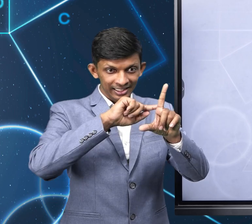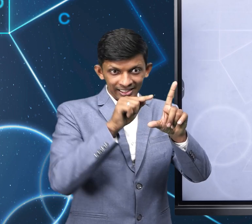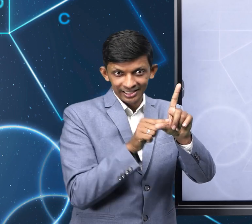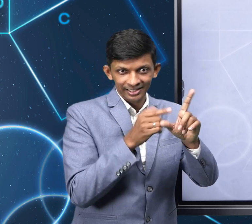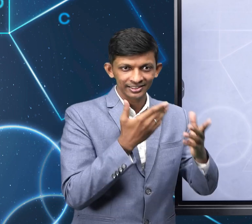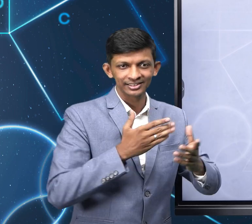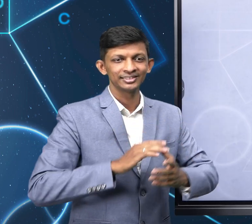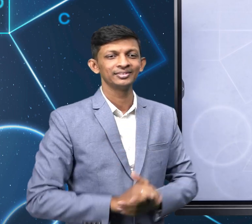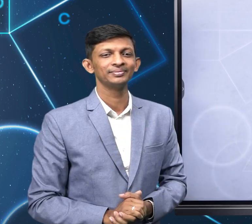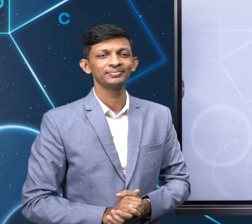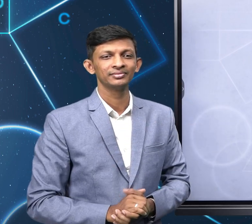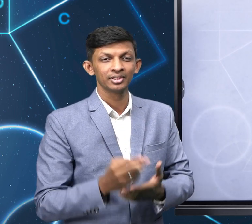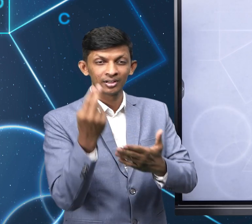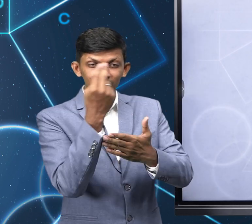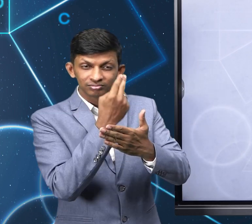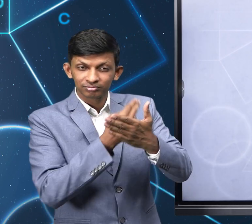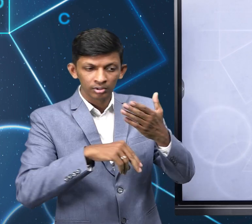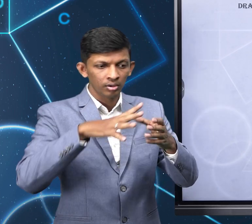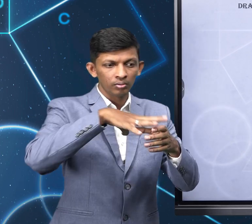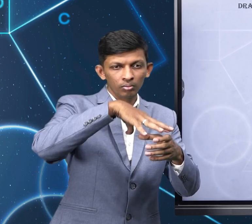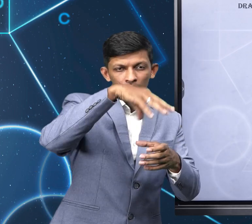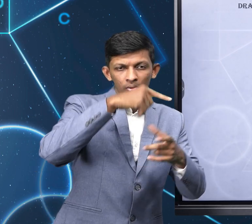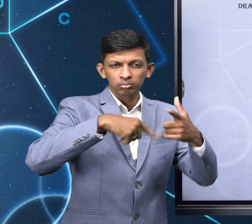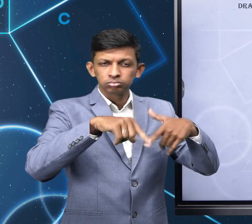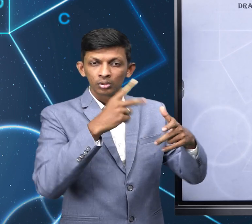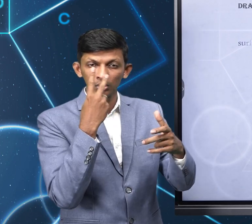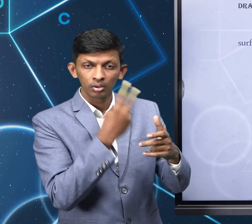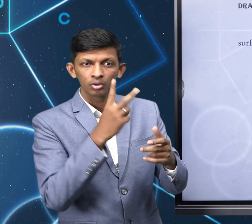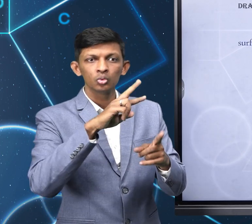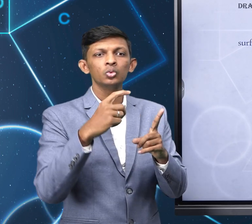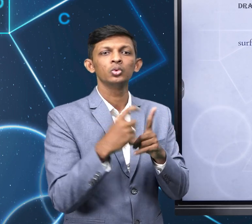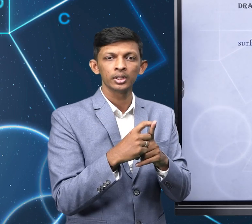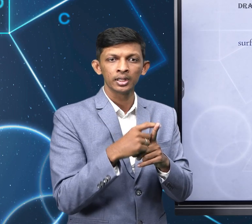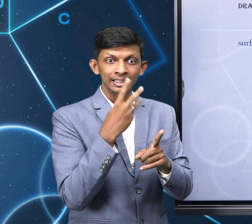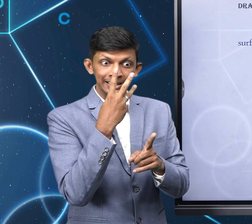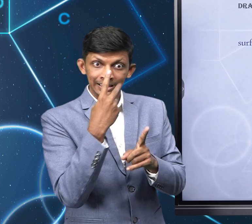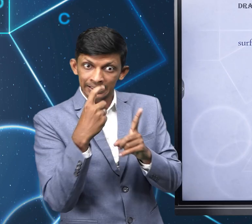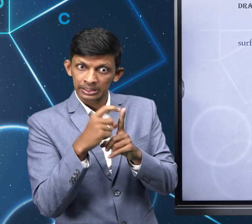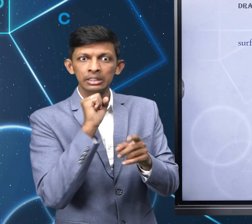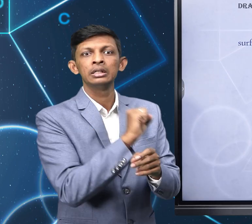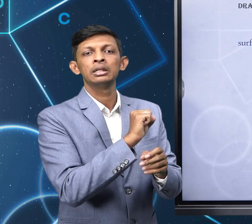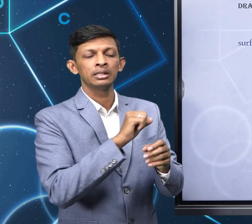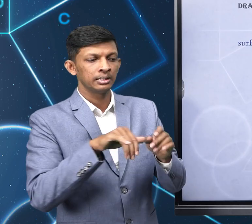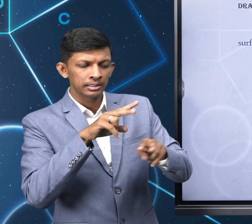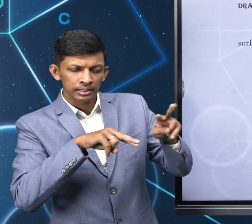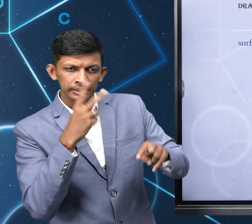कोन. सपाट पृष्ठभागावर घन पदार्थ काढणे. 3D आकाराचे